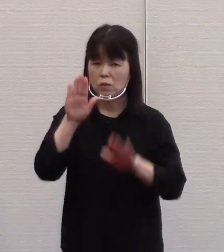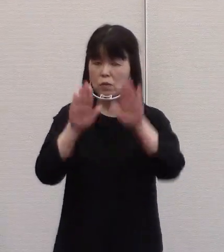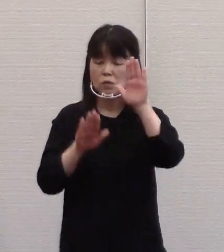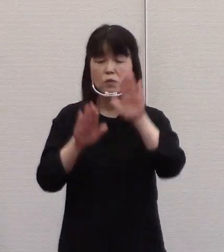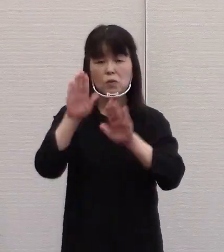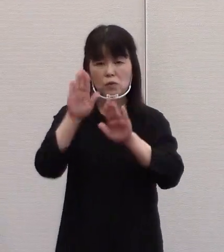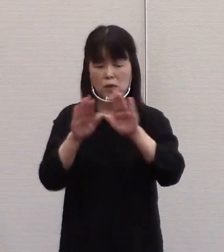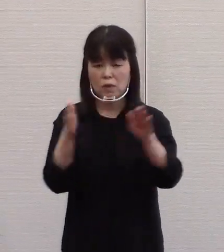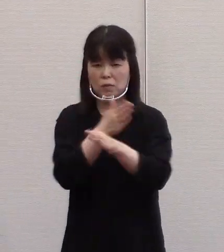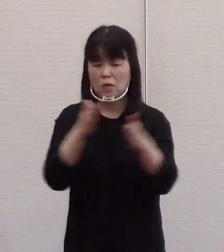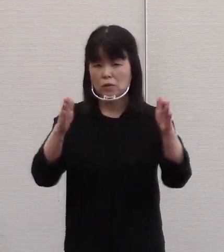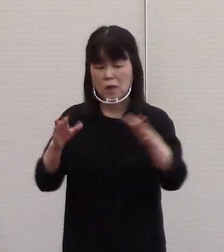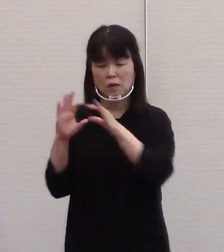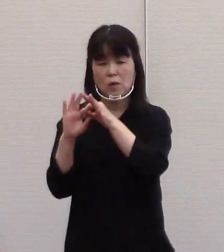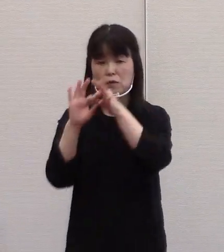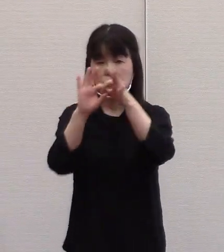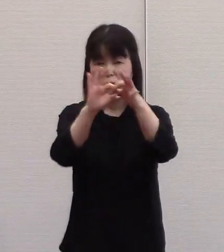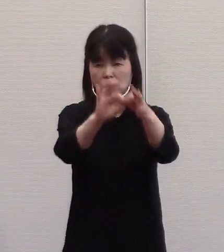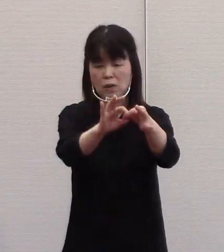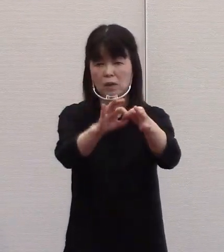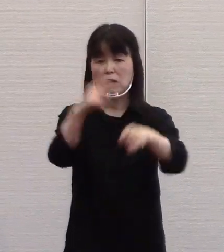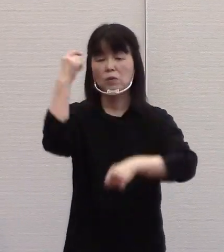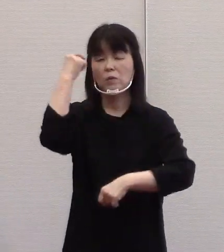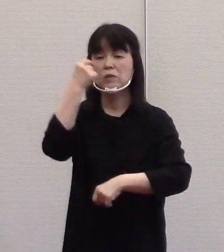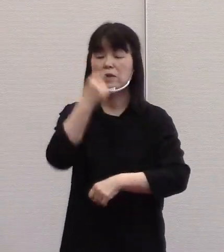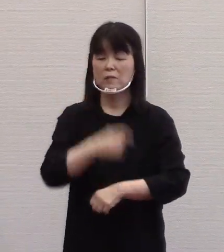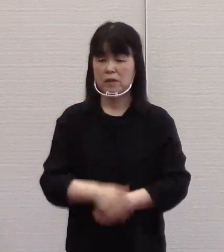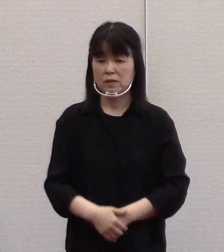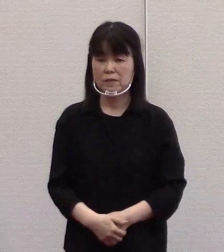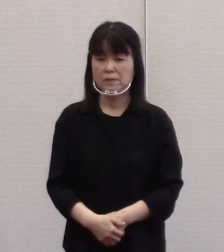かなという気がしております。